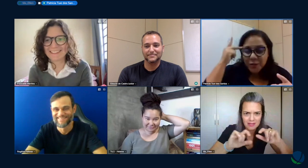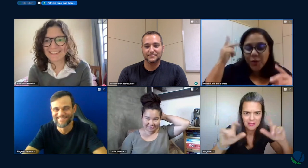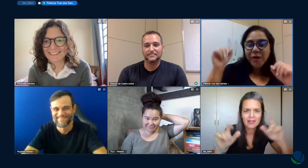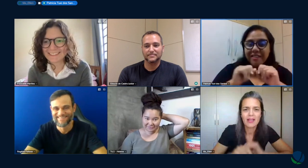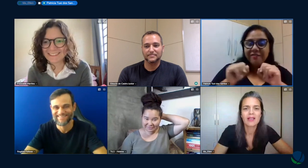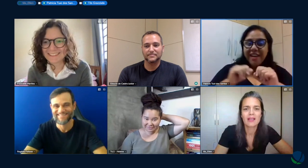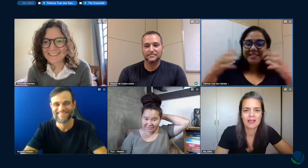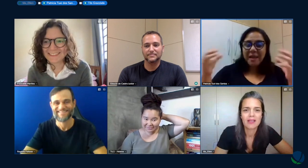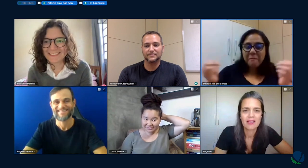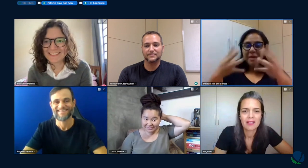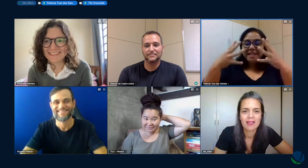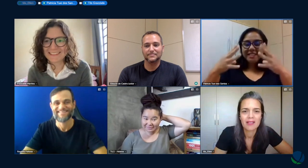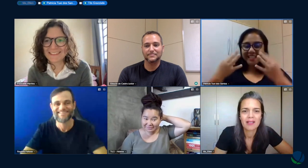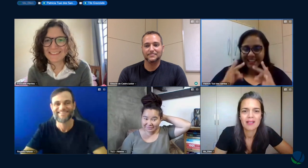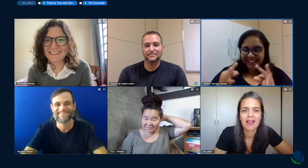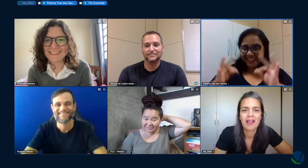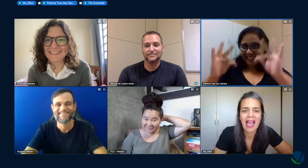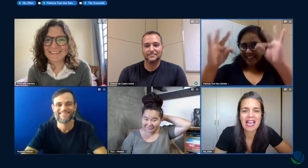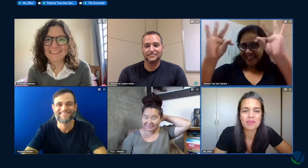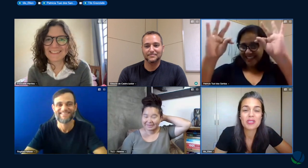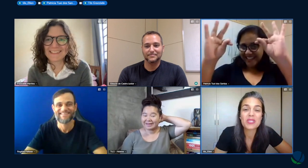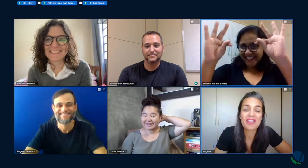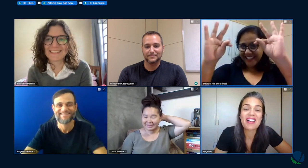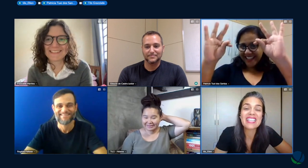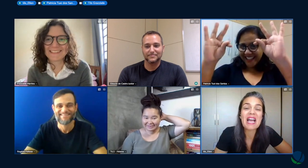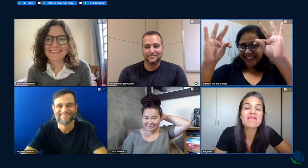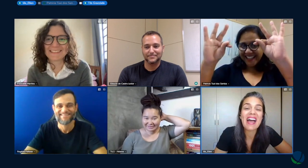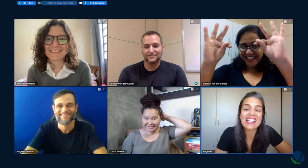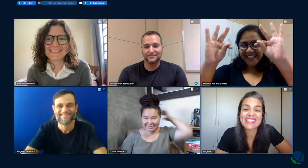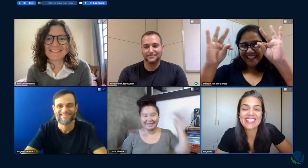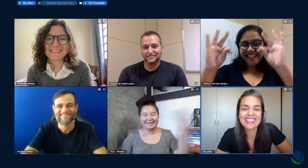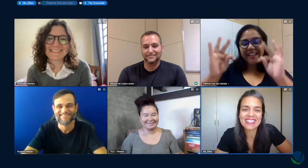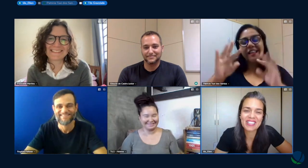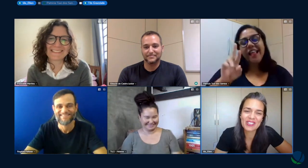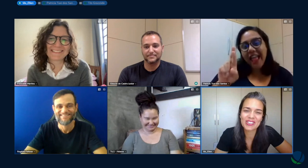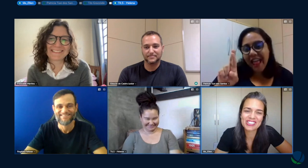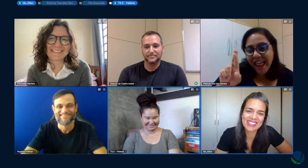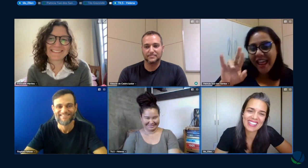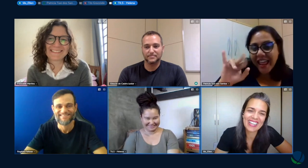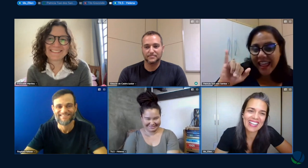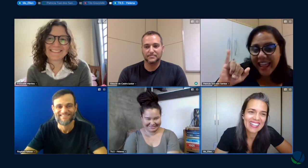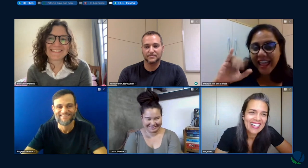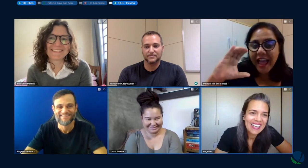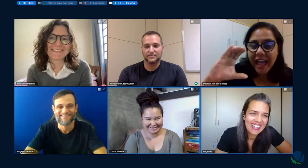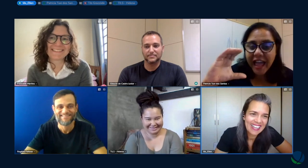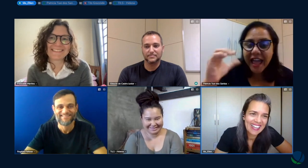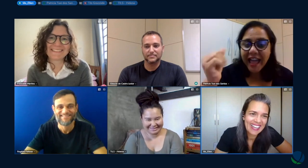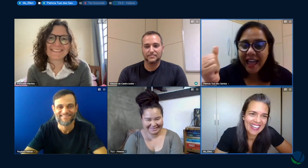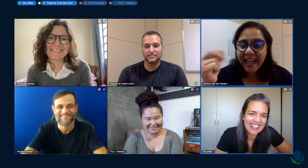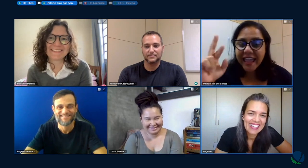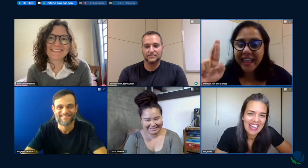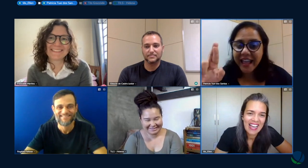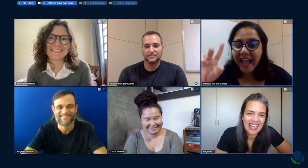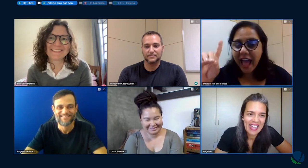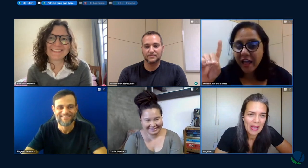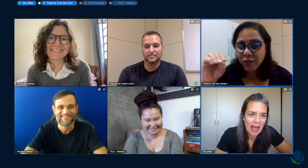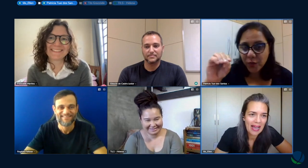A pessoa que faz... Que fizeram a mágica. As pessoas que fazem a mágica da tecnologia.